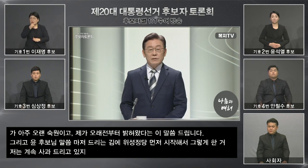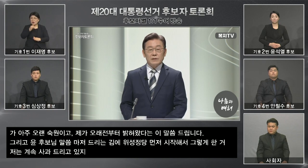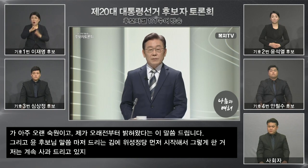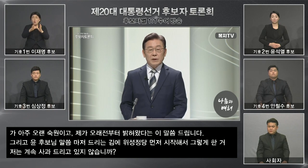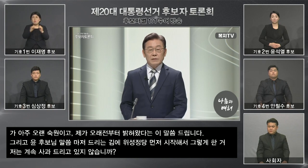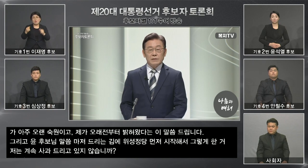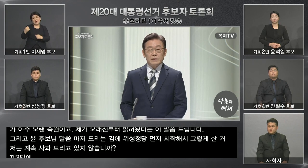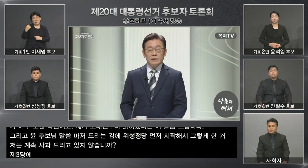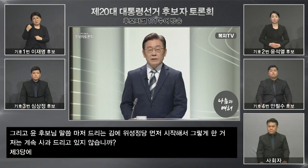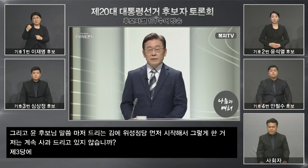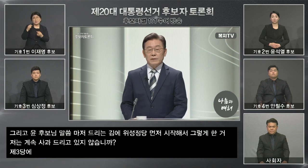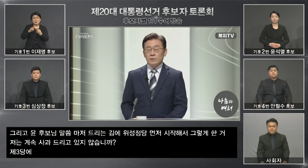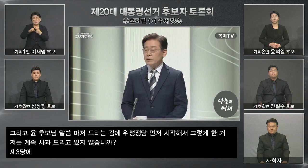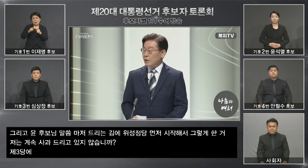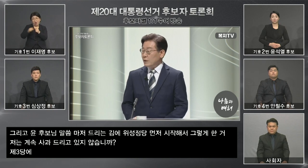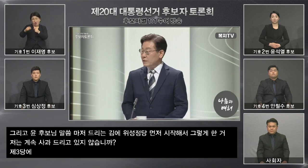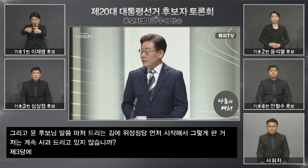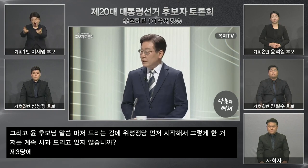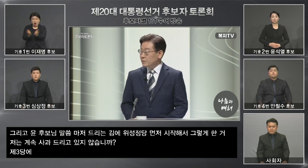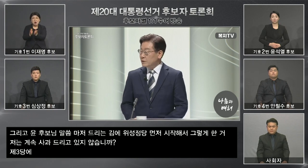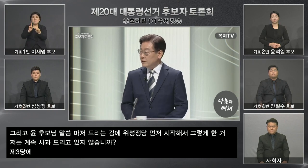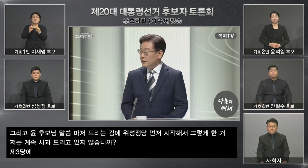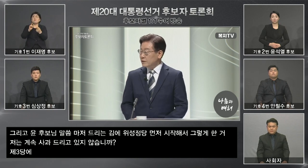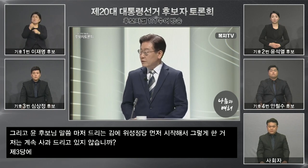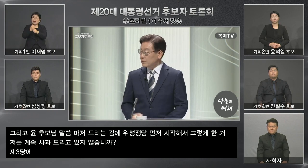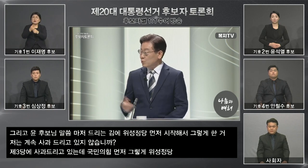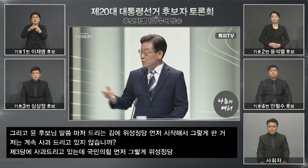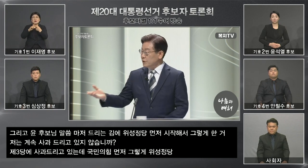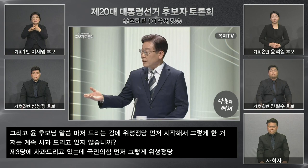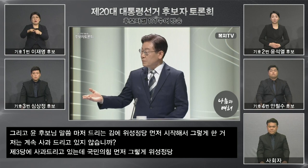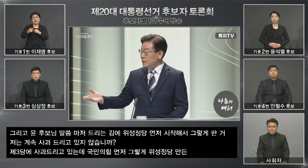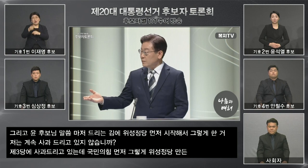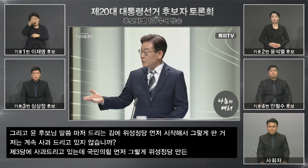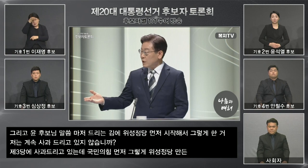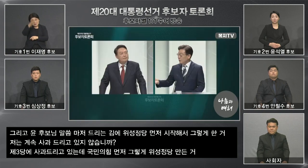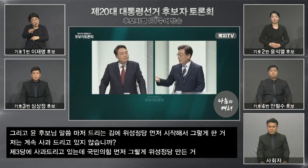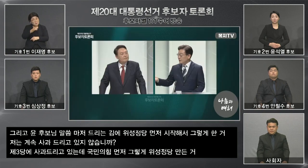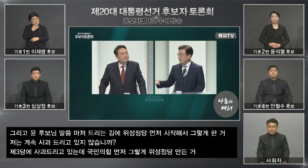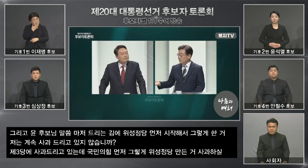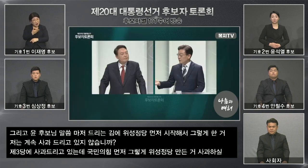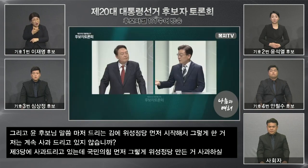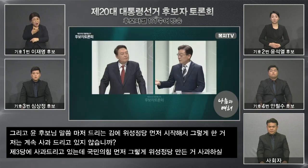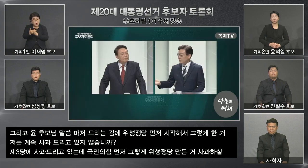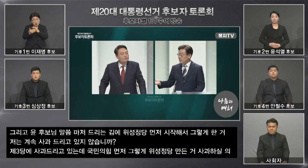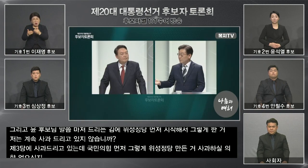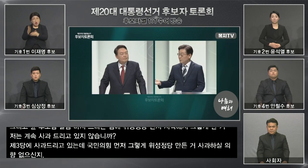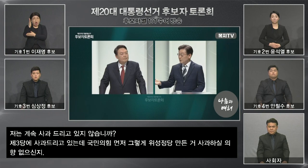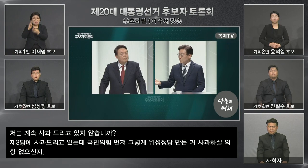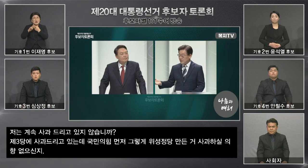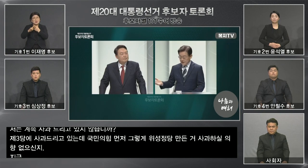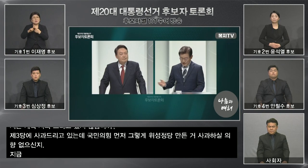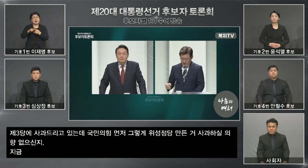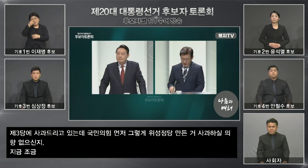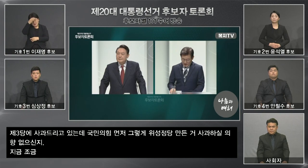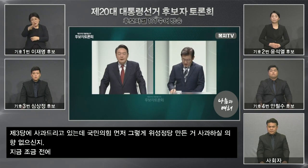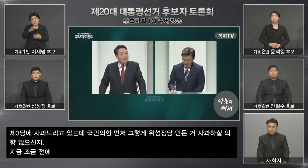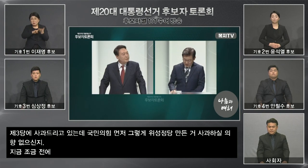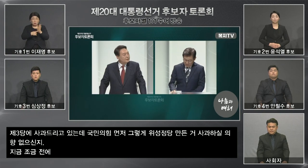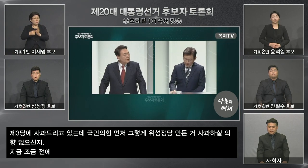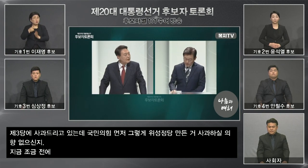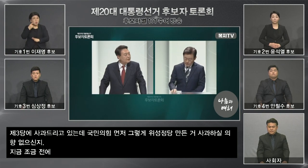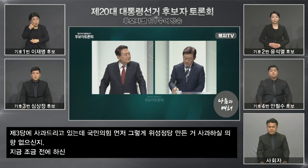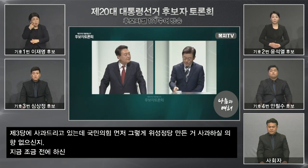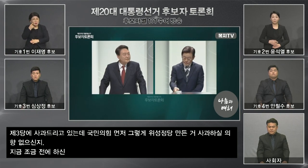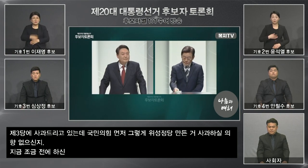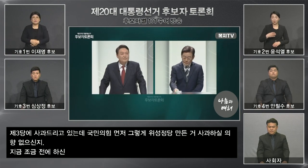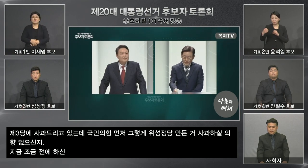그렇게 위성 정당 만든 거 사과하실 의향이 없으신지 지금 조금 전에 하신 말씀도 사과할 의향이 없으신지 한번 여쭤보겠습니다. 제가